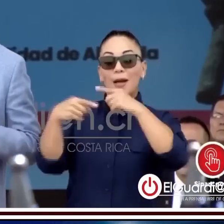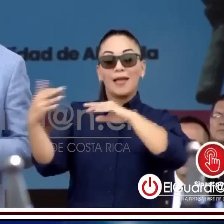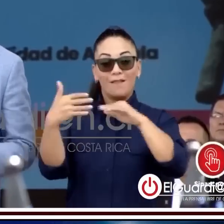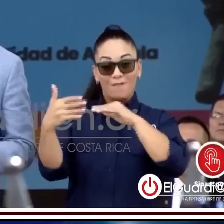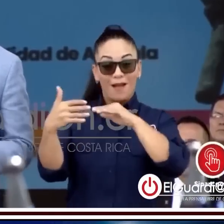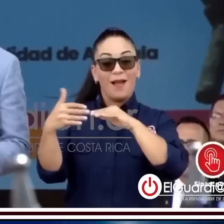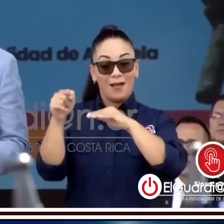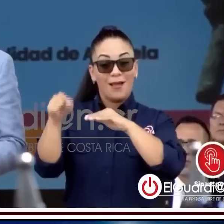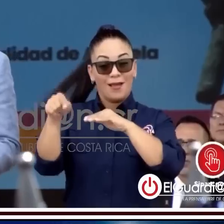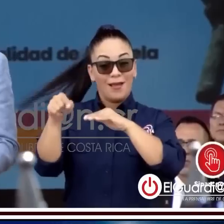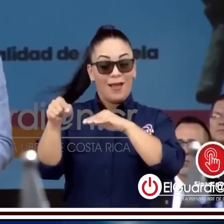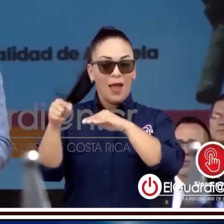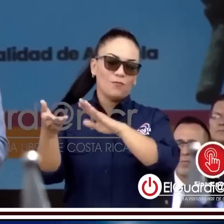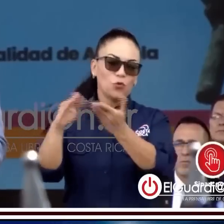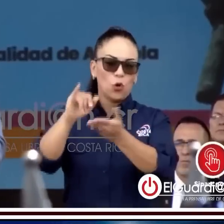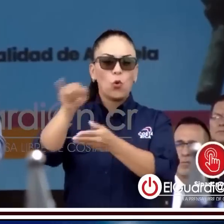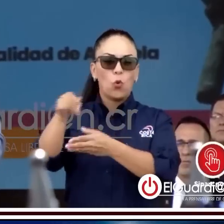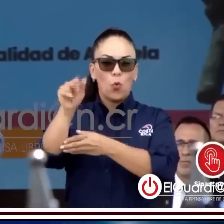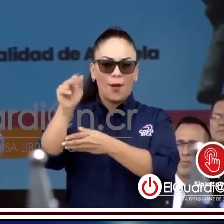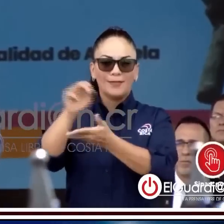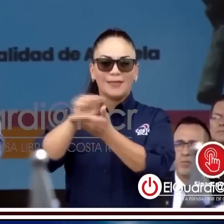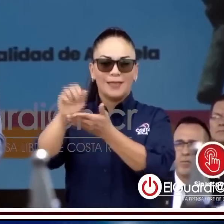murió Juan Santamaría: